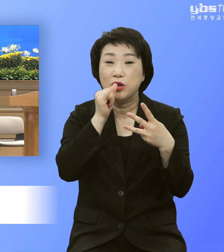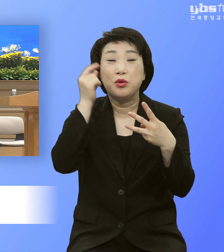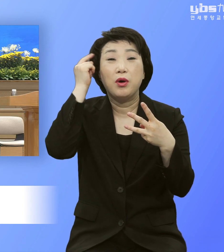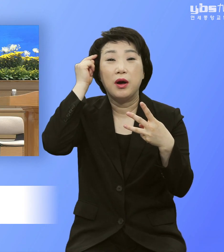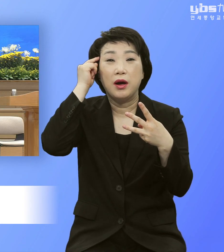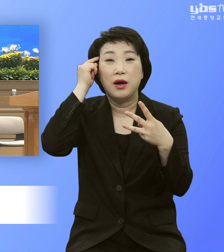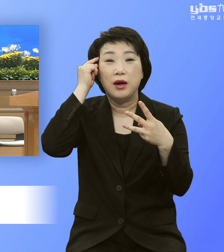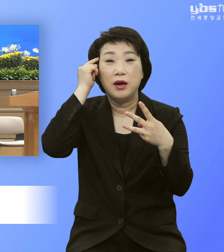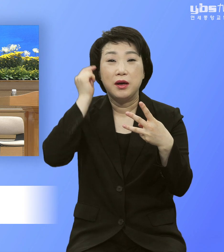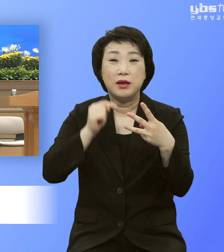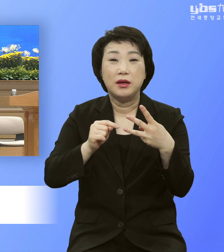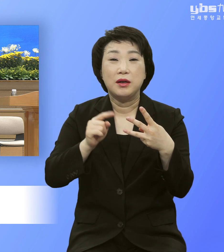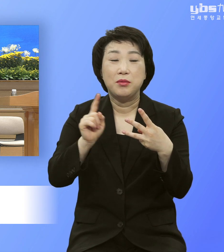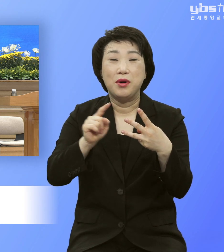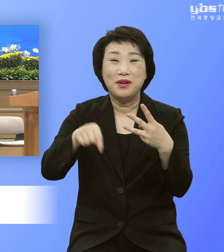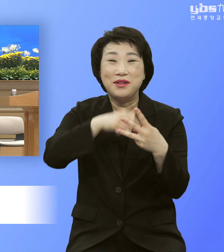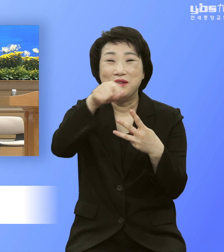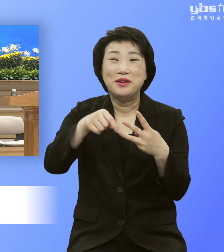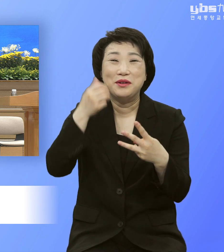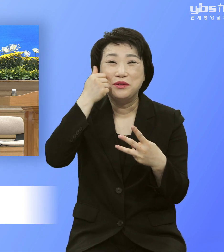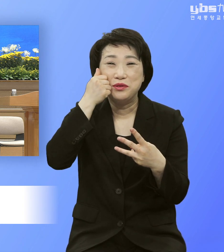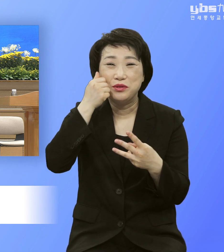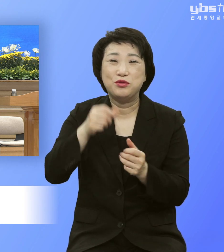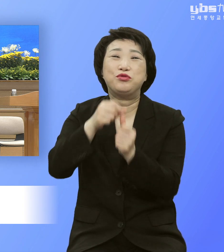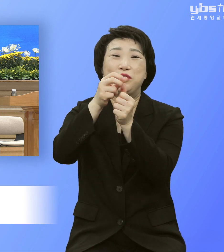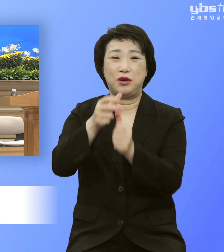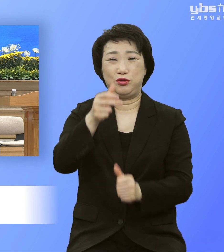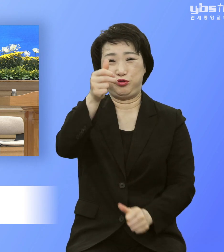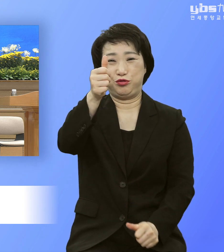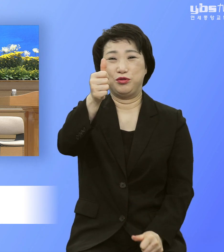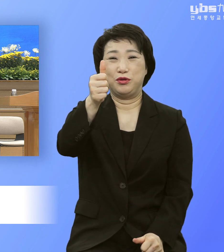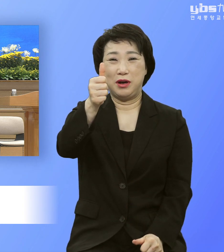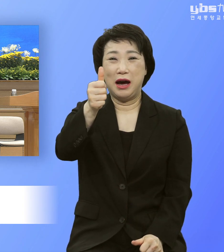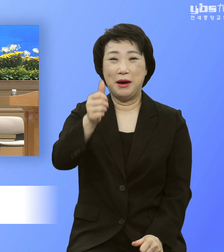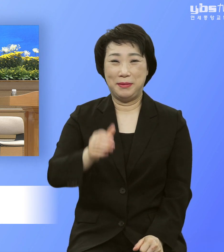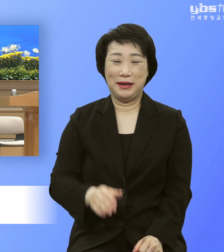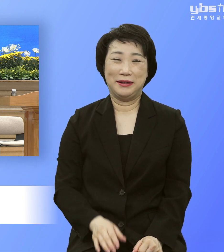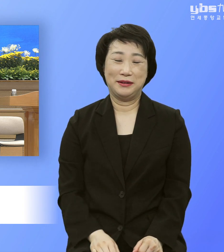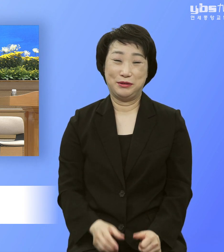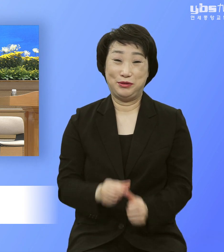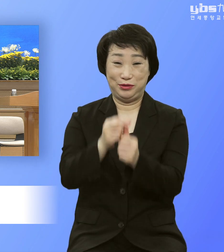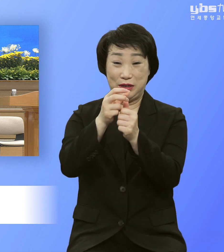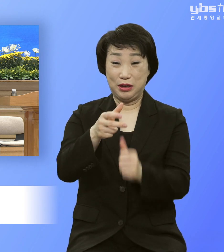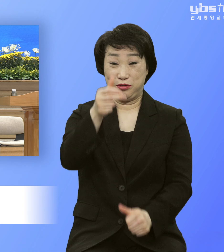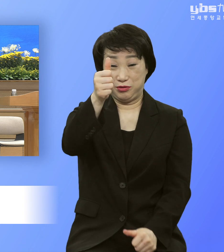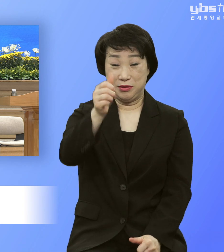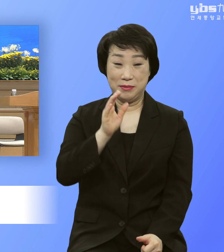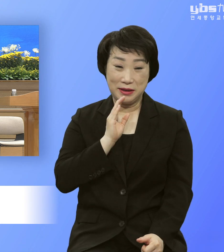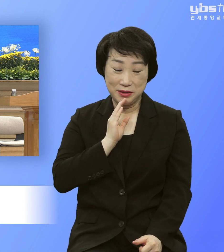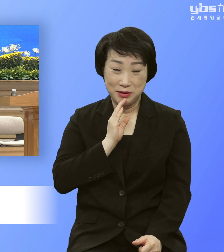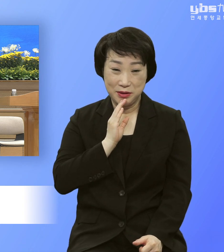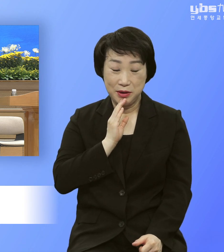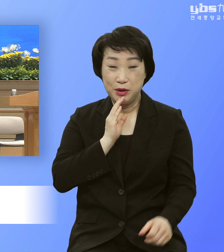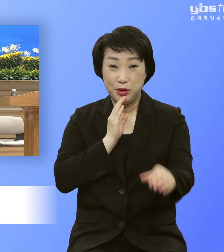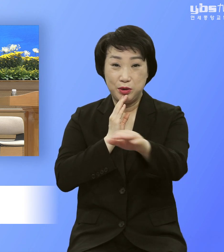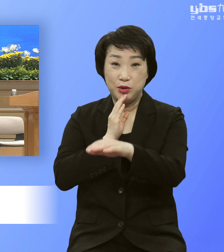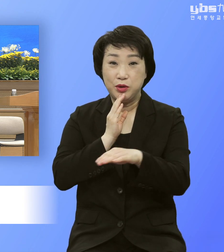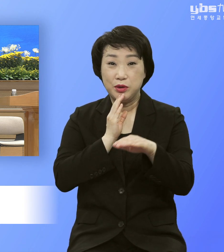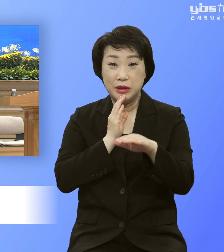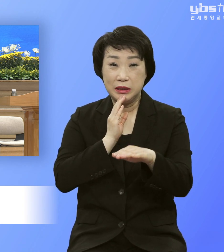말하느냐? 이분이 누구냐? 구원주라고 해요. 구원주. 구세주. 그래서